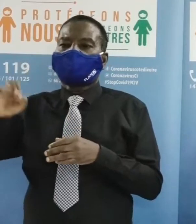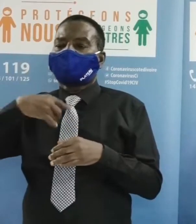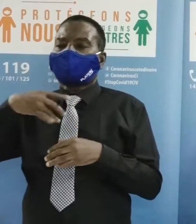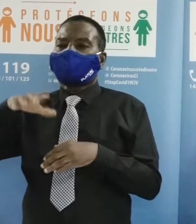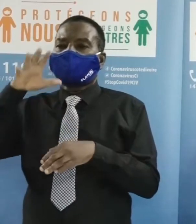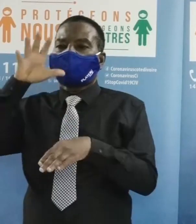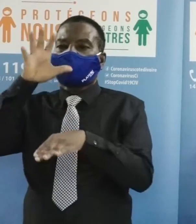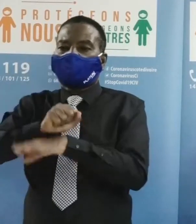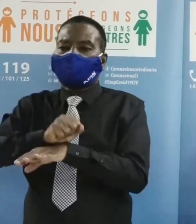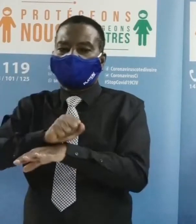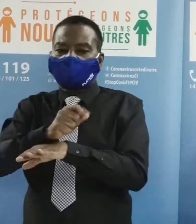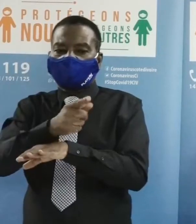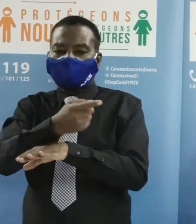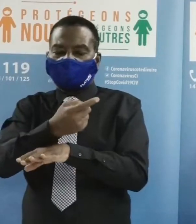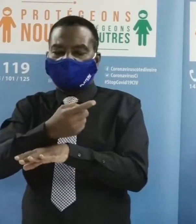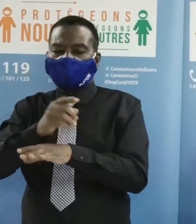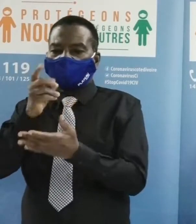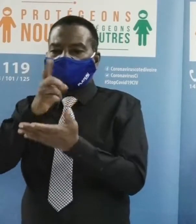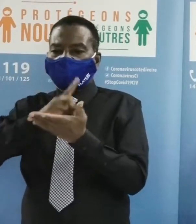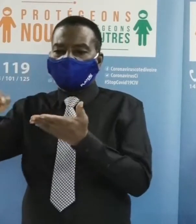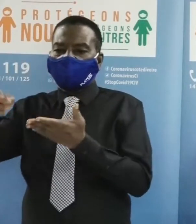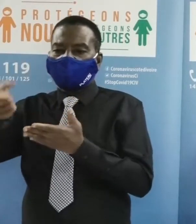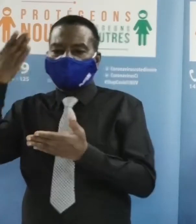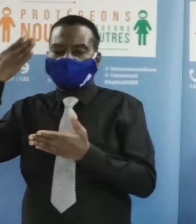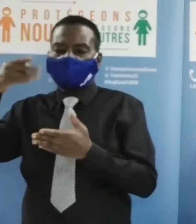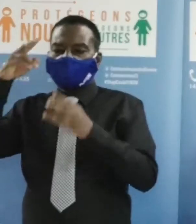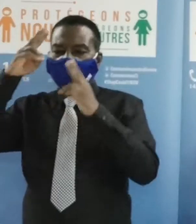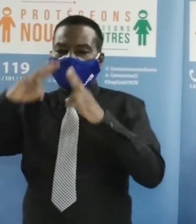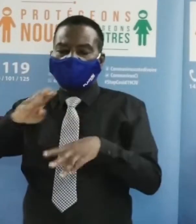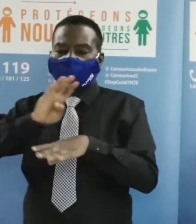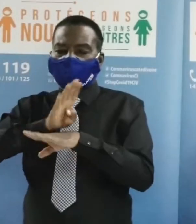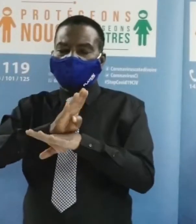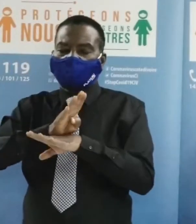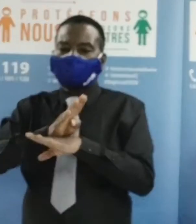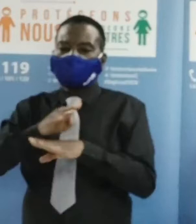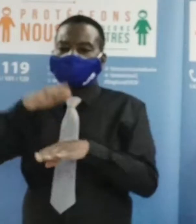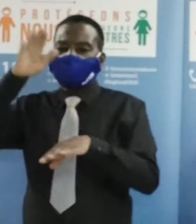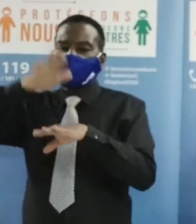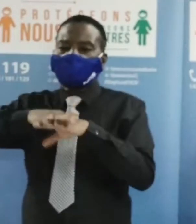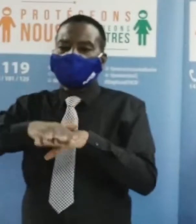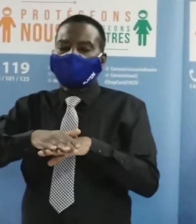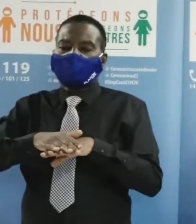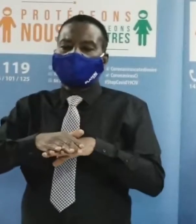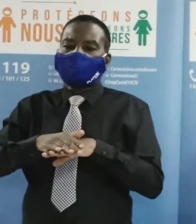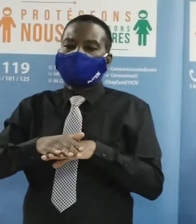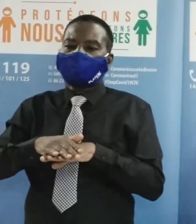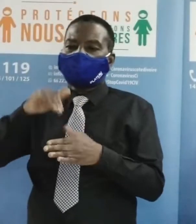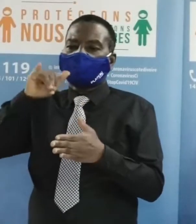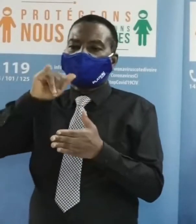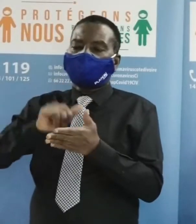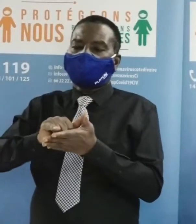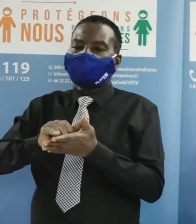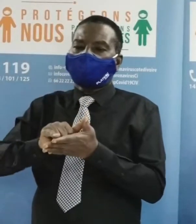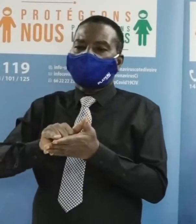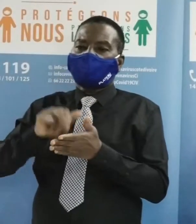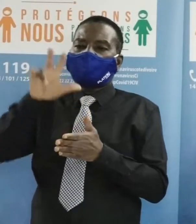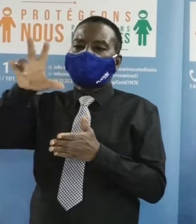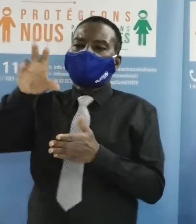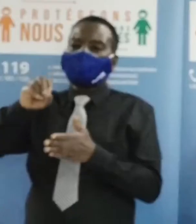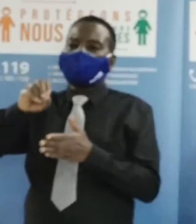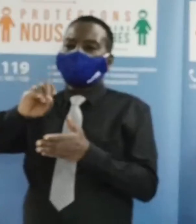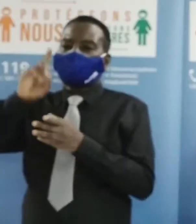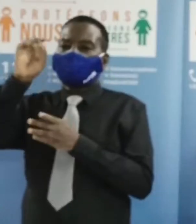la semaine dernière donc dans la ville de boké sur ces 30 burkinabè